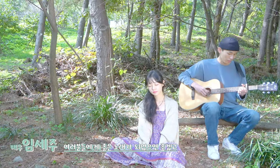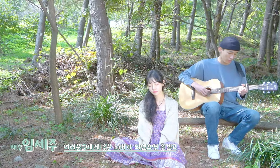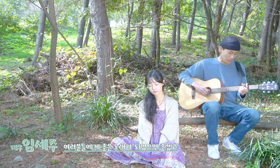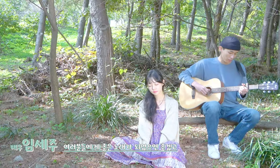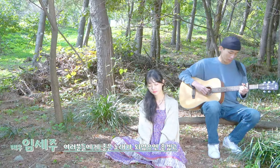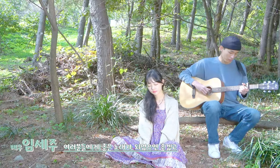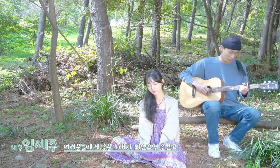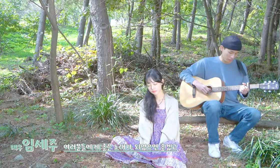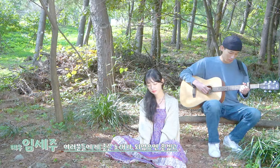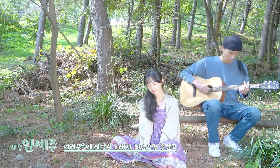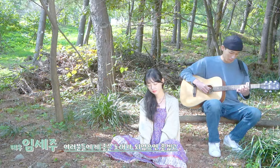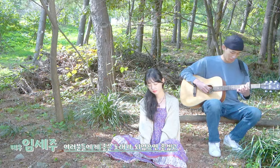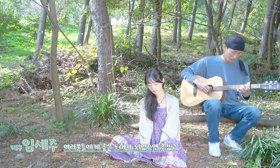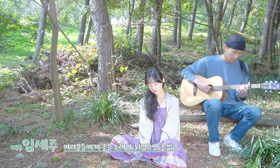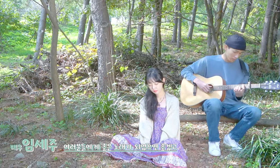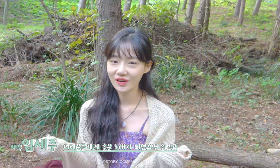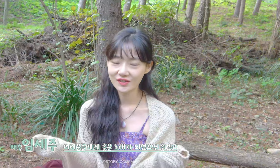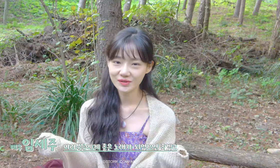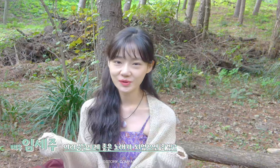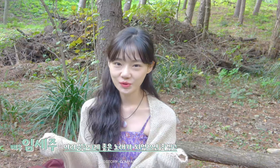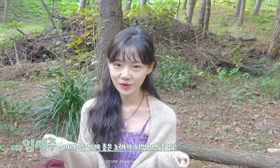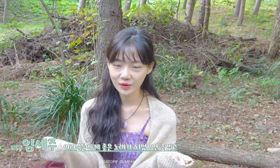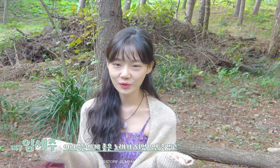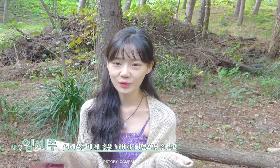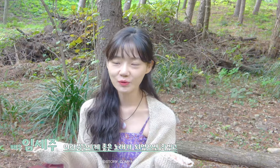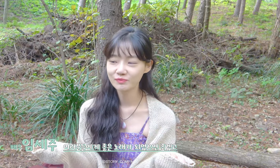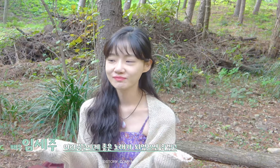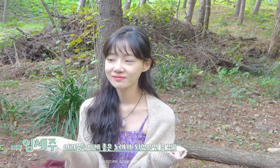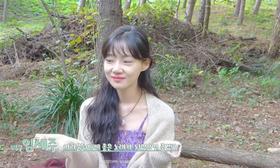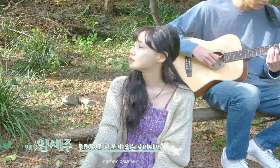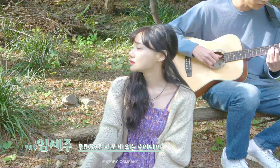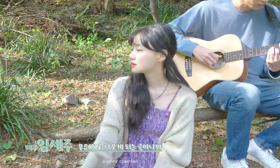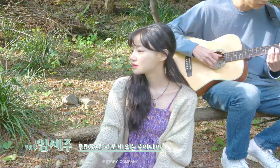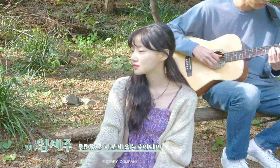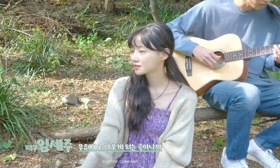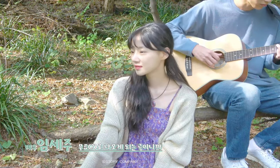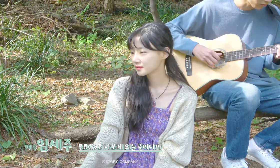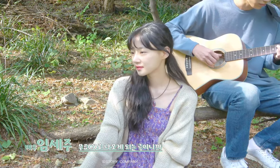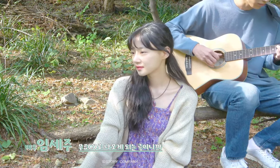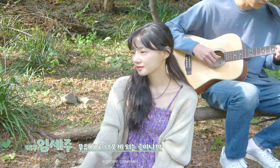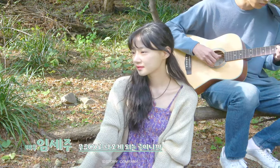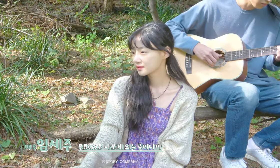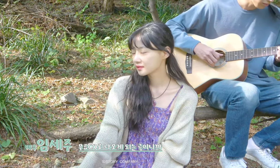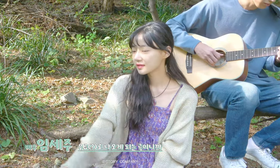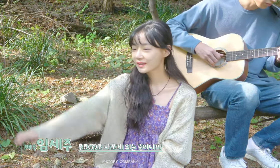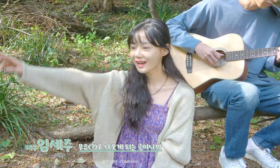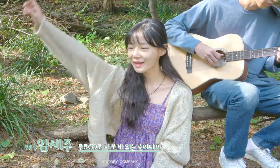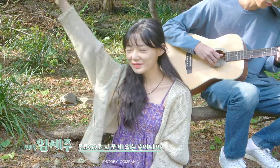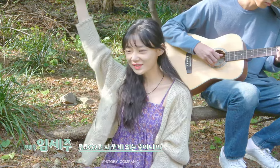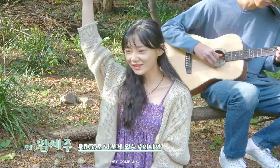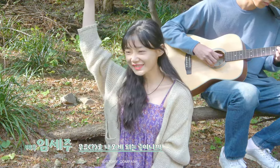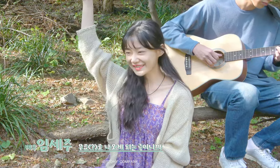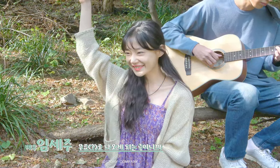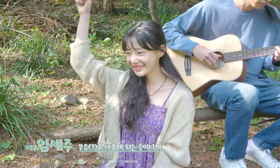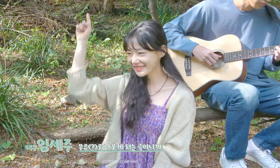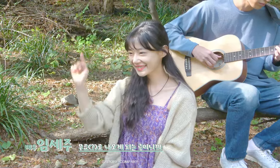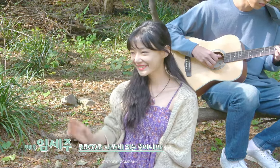노래가 되었으면 좋겠고 무료로 나오는 곡이니까